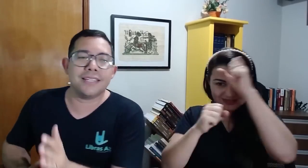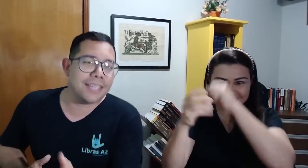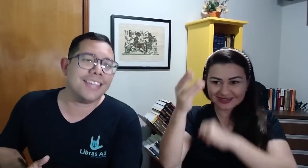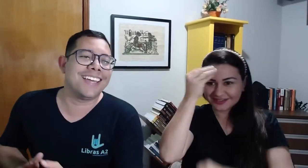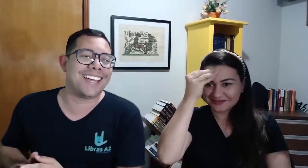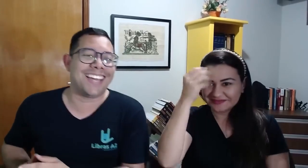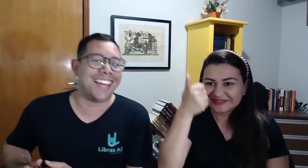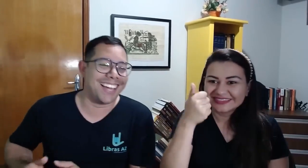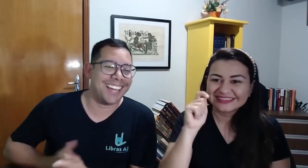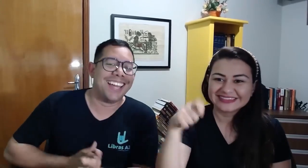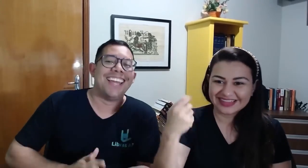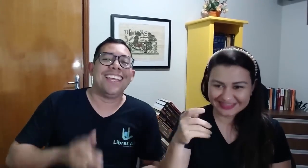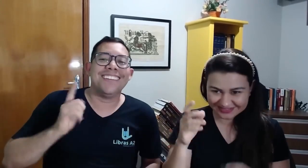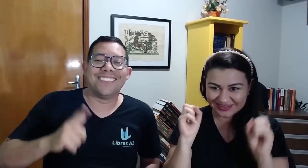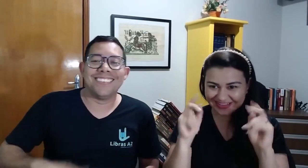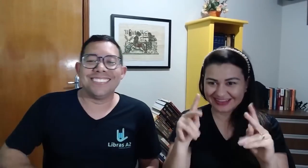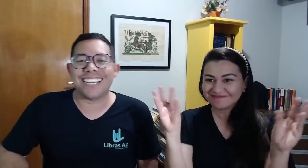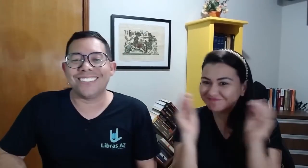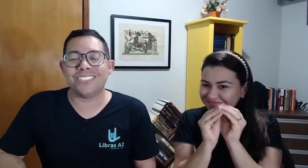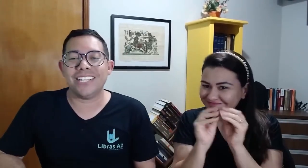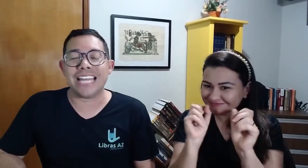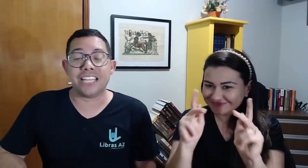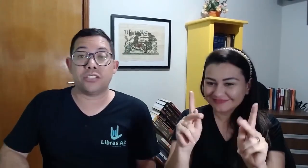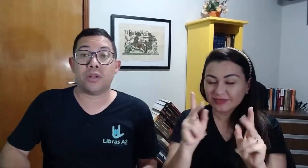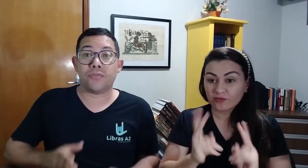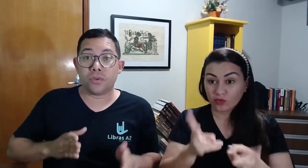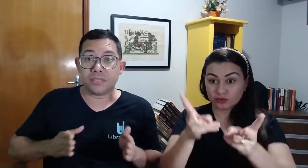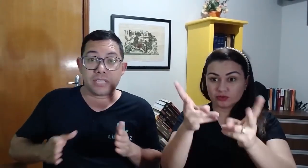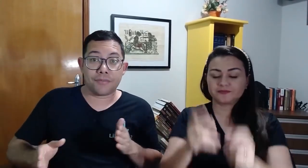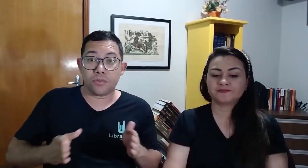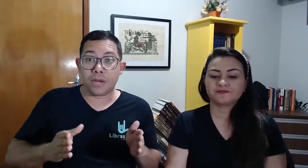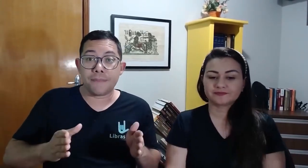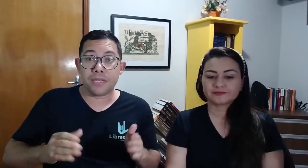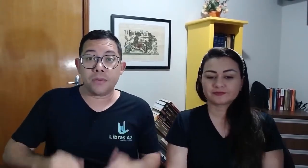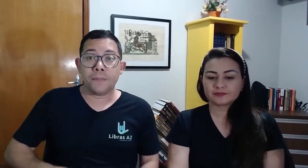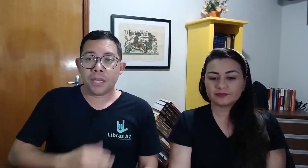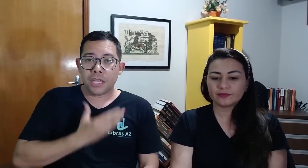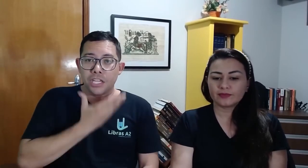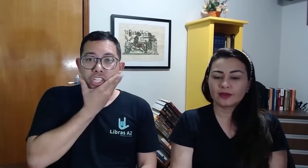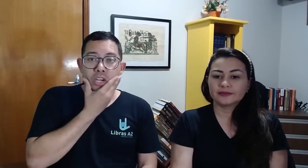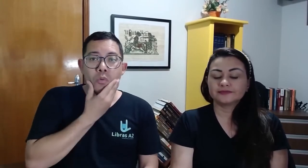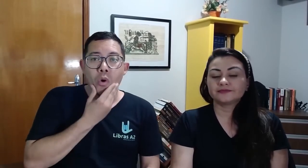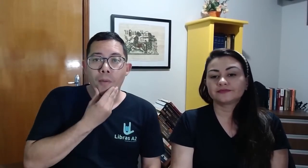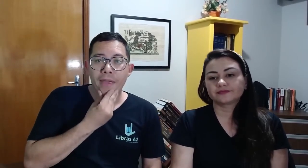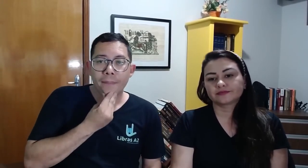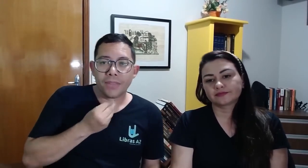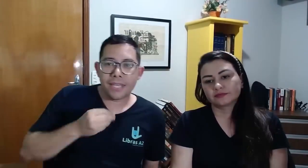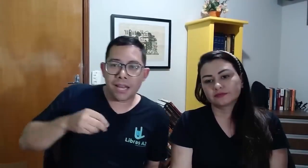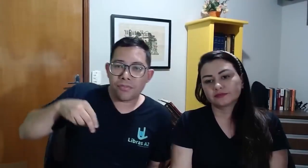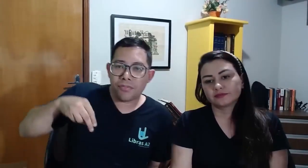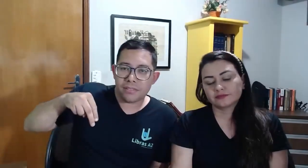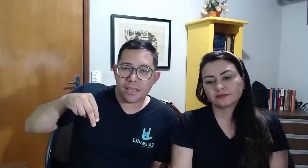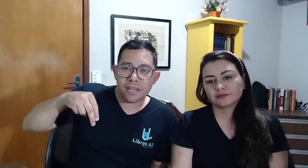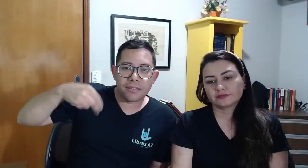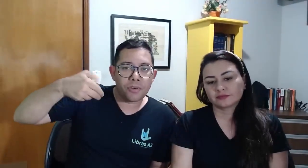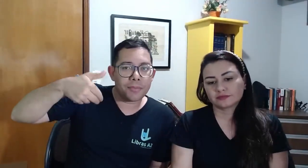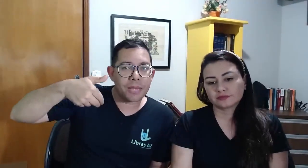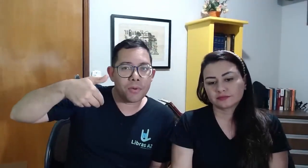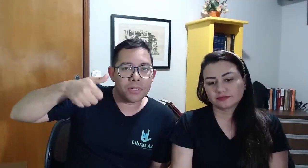aqui e vamos dar continuidade. Então ela falou que estava no caminho e tinha um homem e ela fez essa forma da mão aqui,